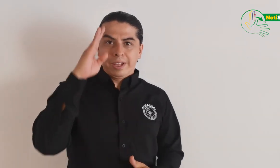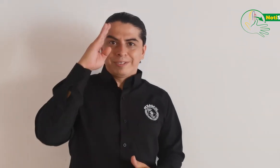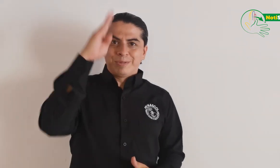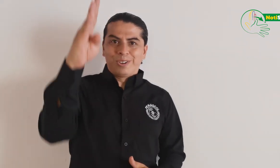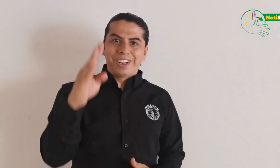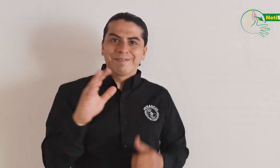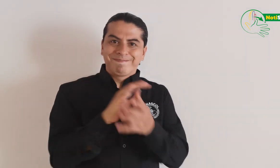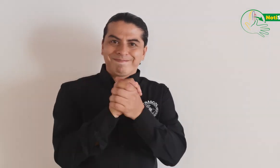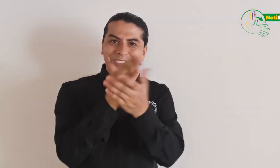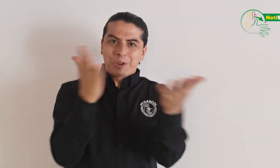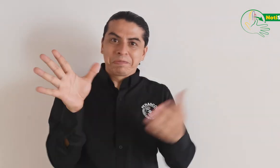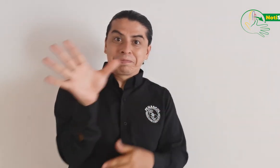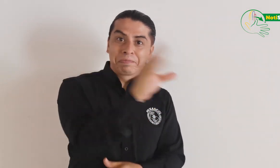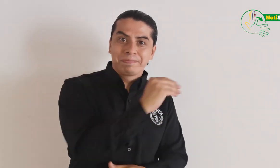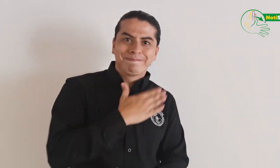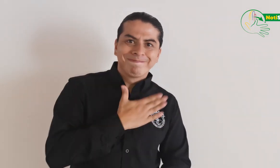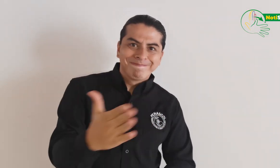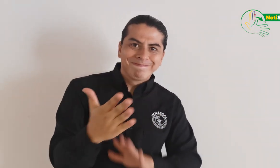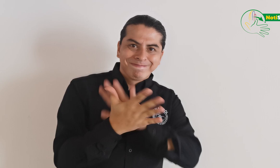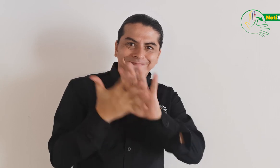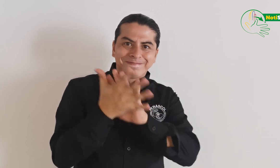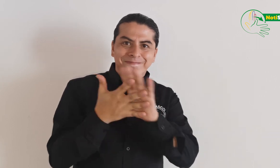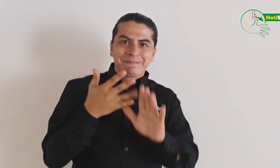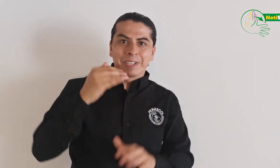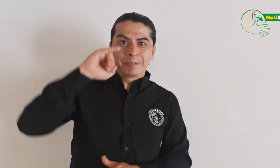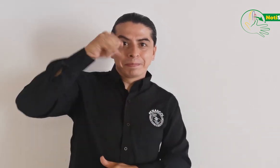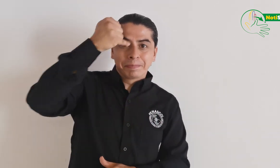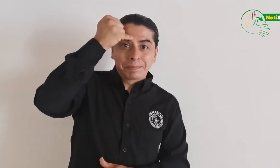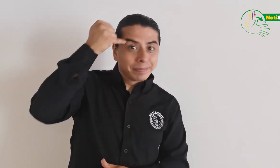Hola, un saludo para todos. ¿Me enseñas esta?